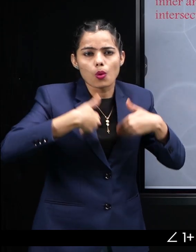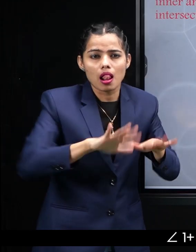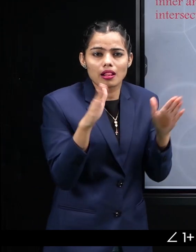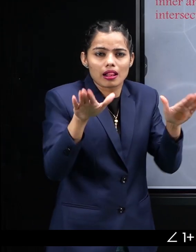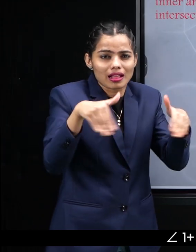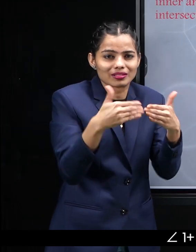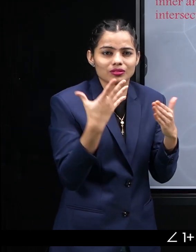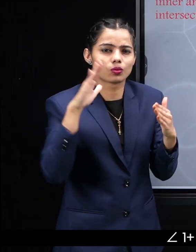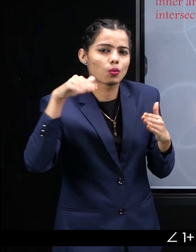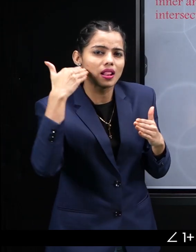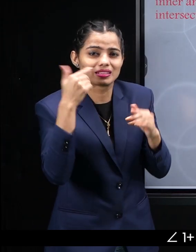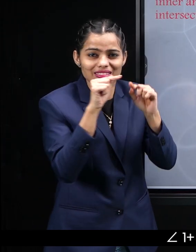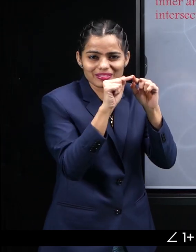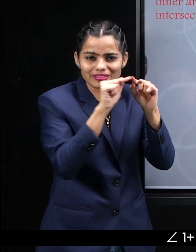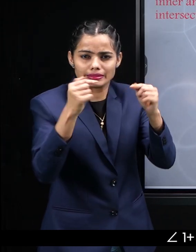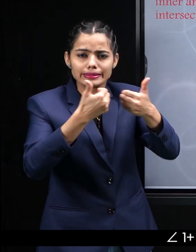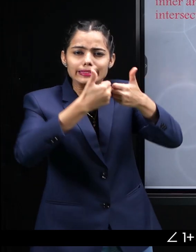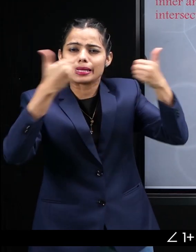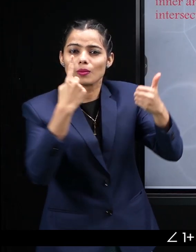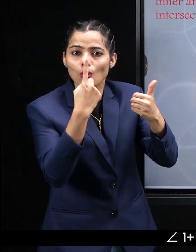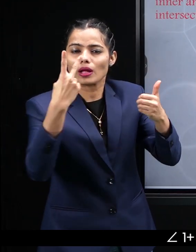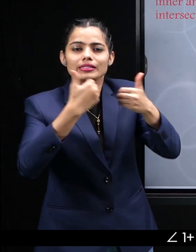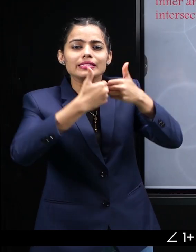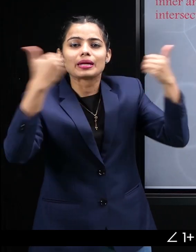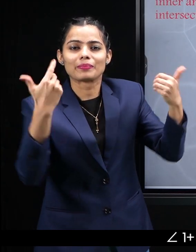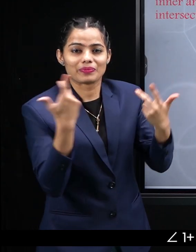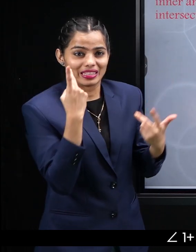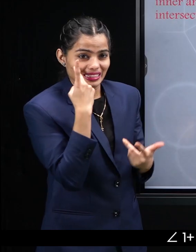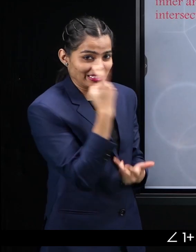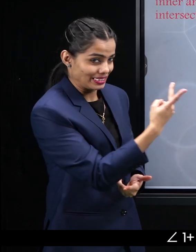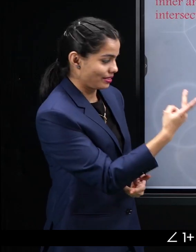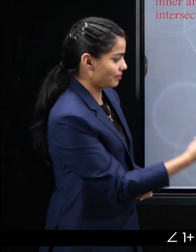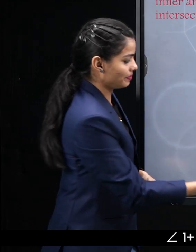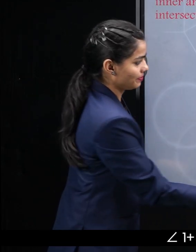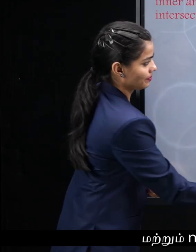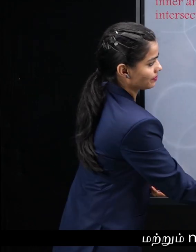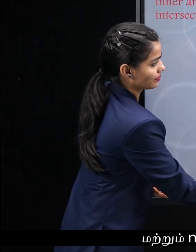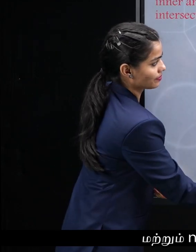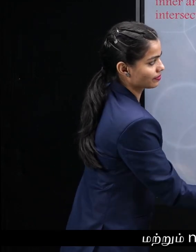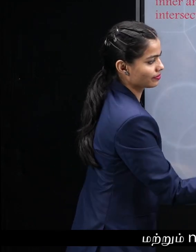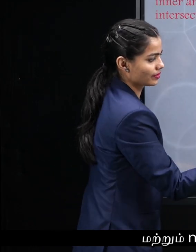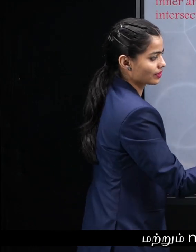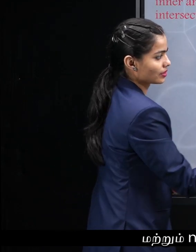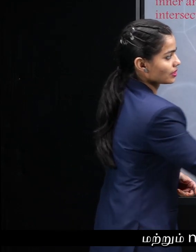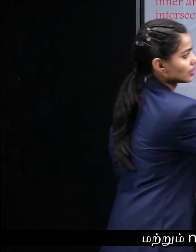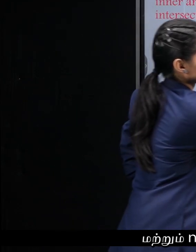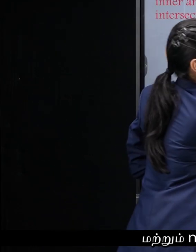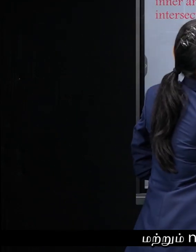குறுங்கோணம் 2 180 பாகையை விட சிறியது. எனவே கோடுகள் M மற்றும் N1 மற்றும்